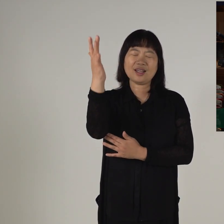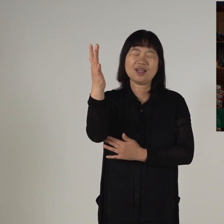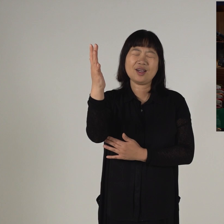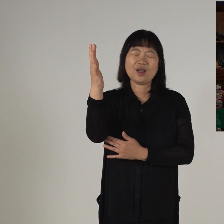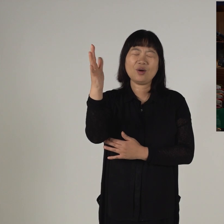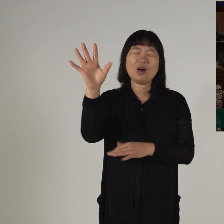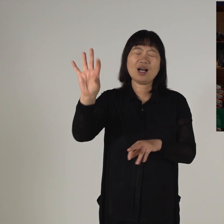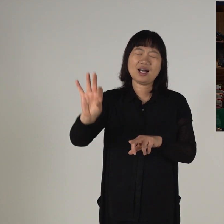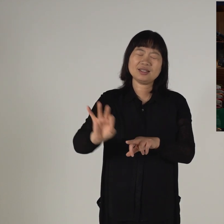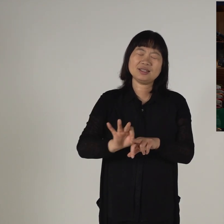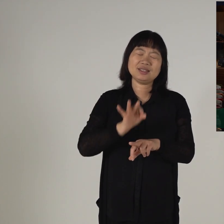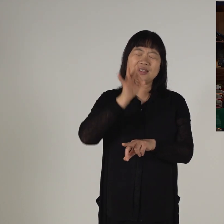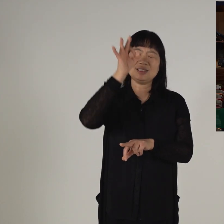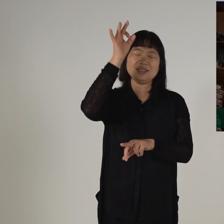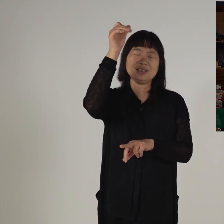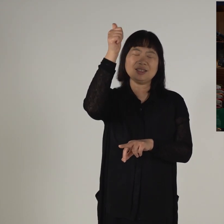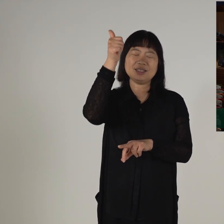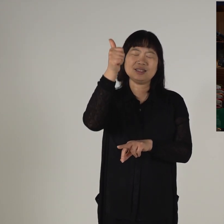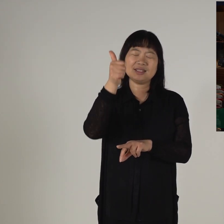영광의